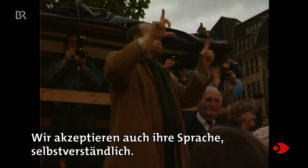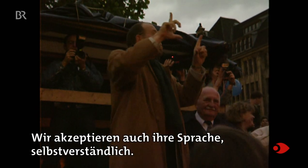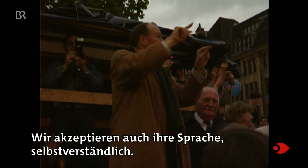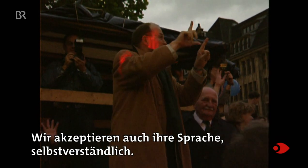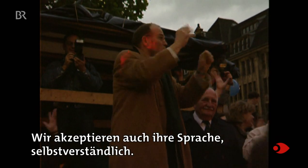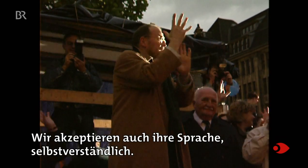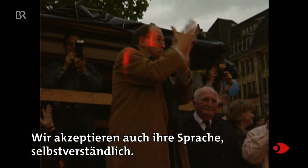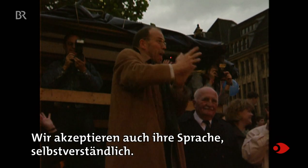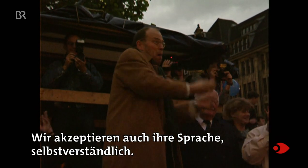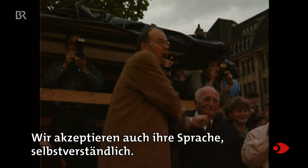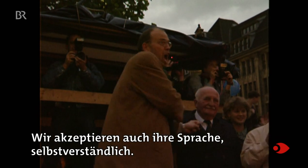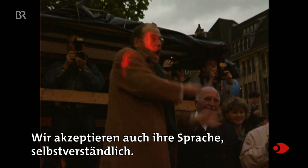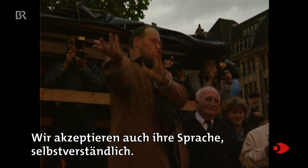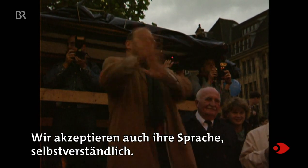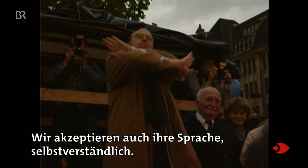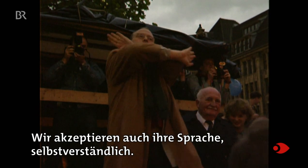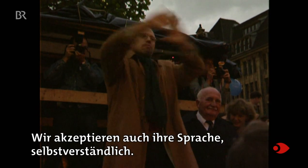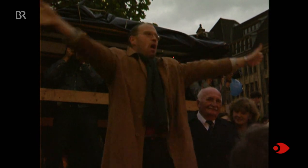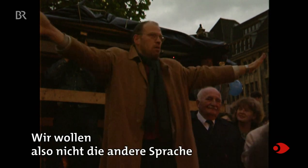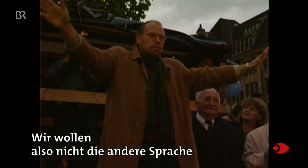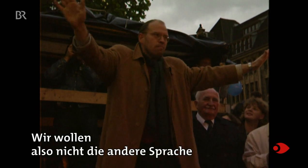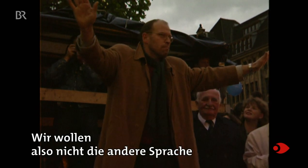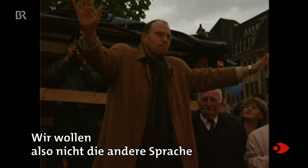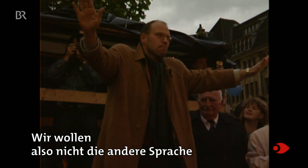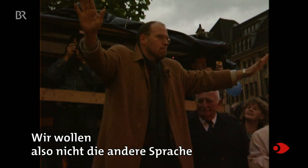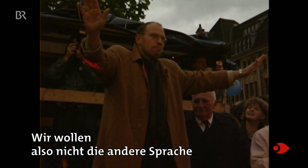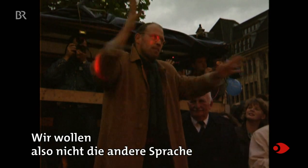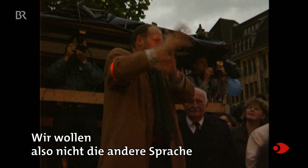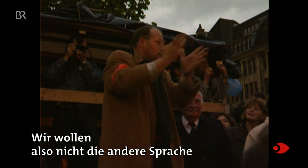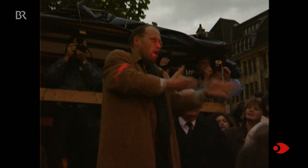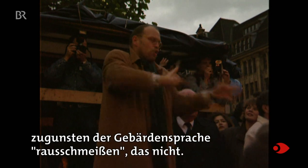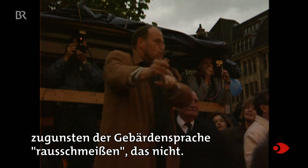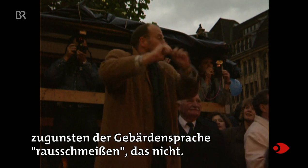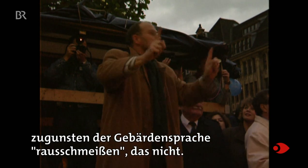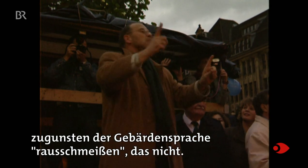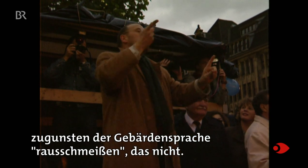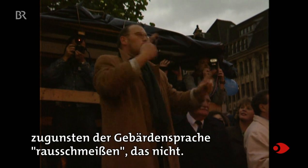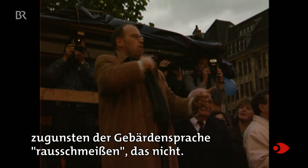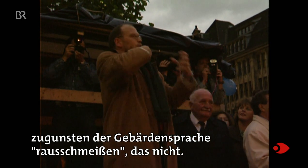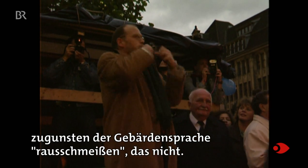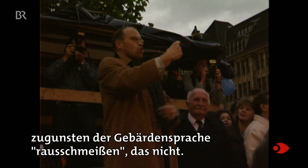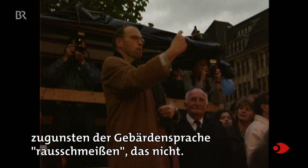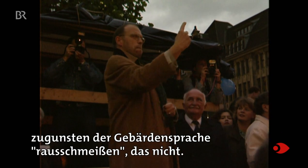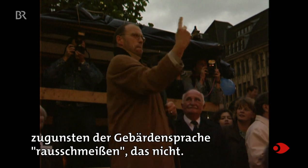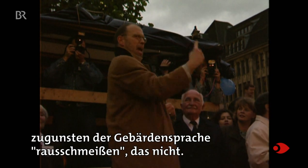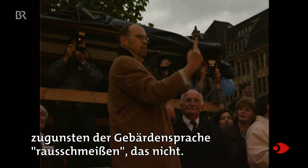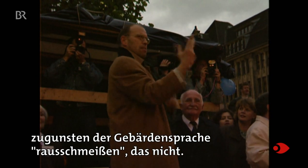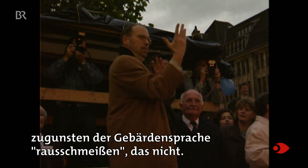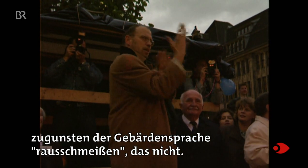Ihre Sprache, selbstverständlich. Wir wollen also nicht die andere Sprache zugunsten der Gebärdensprache rausschmeißen. Das nicht.